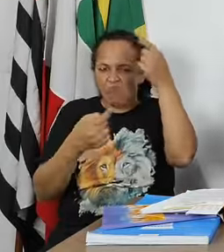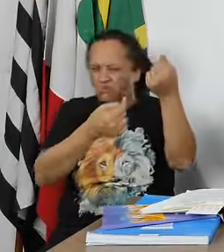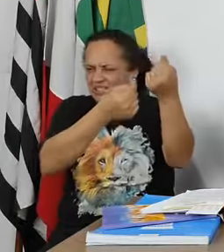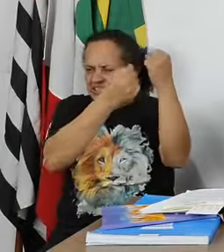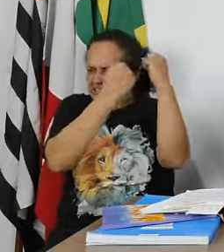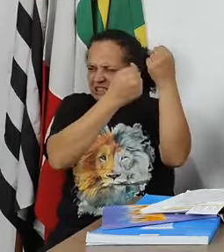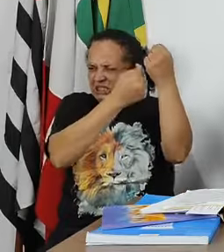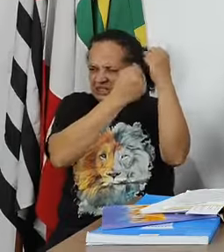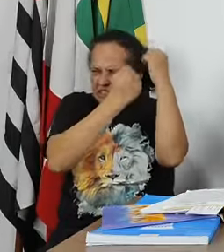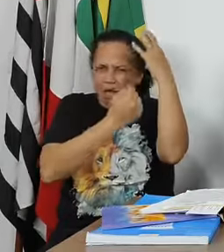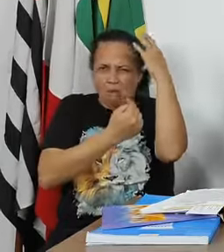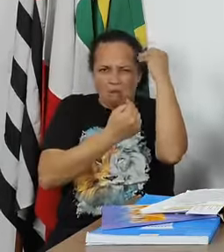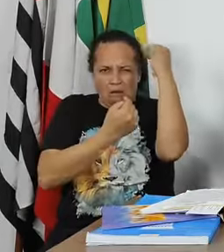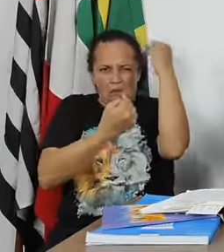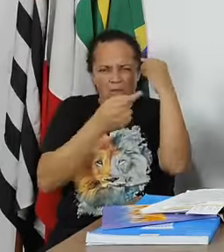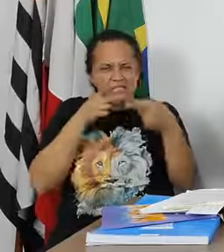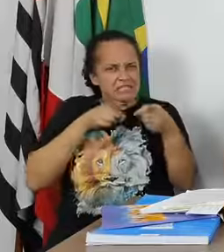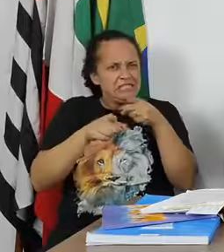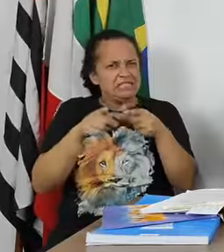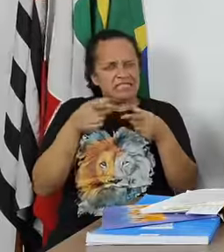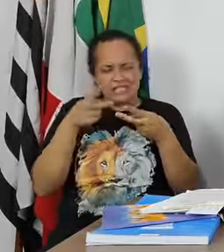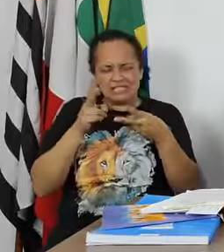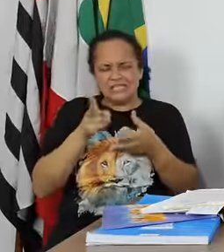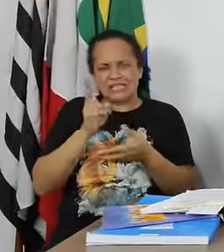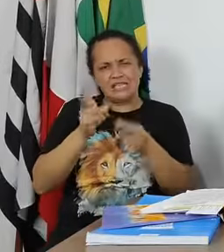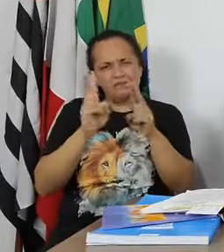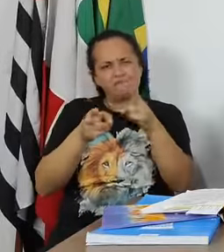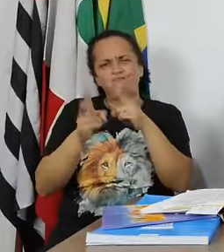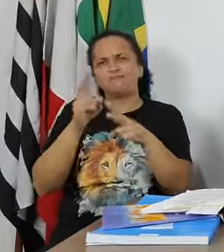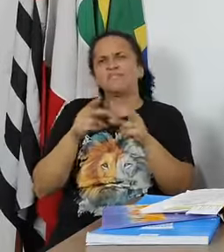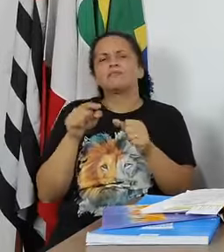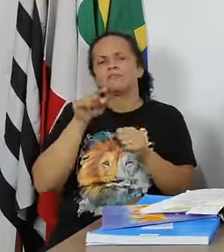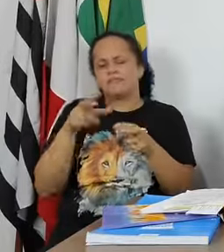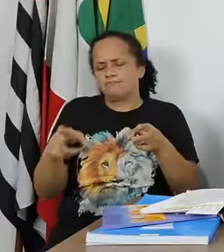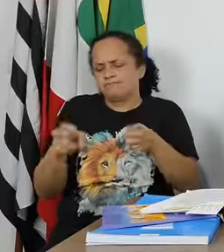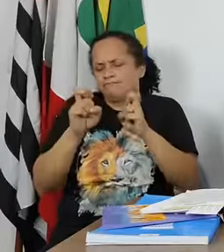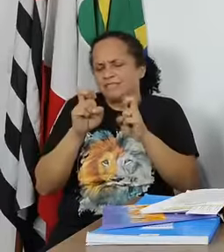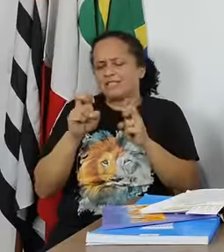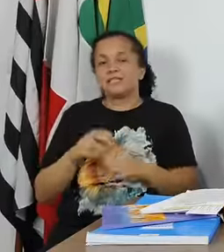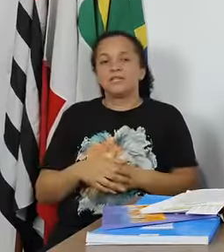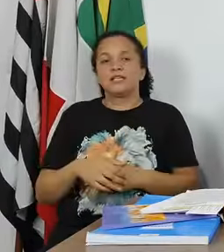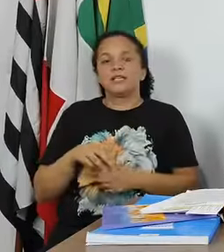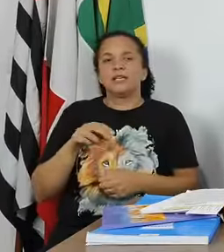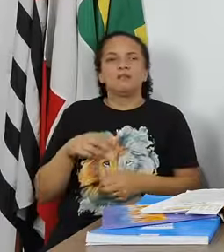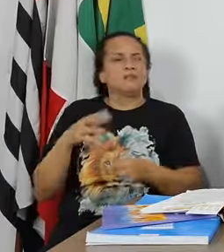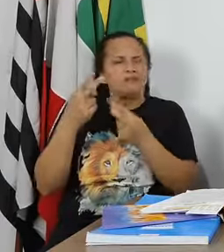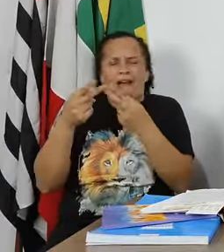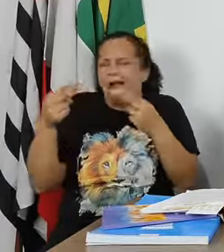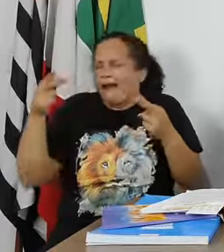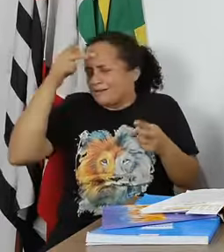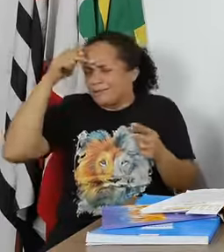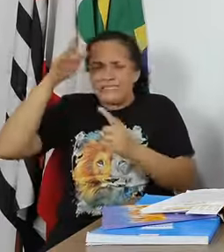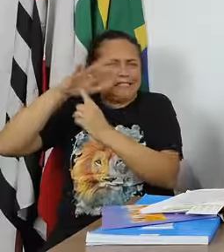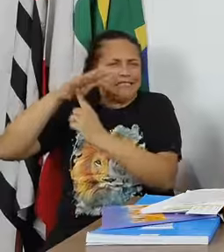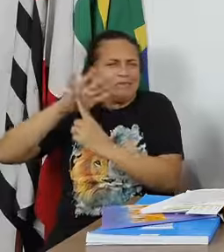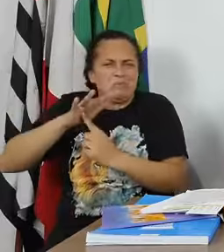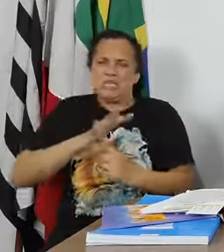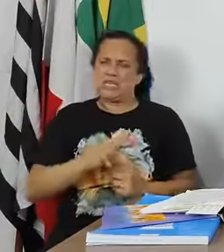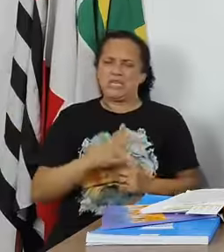tem dado sugestões malignas. Vocês podem ver que nunca se viu tantas pessoas com depressão,